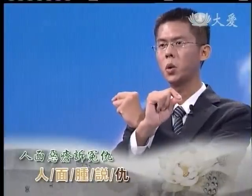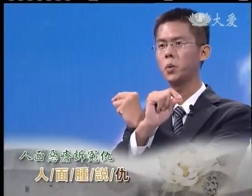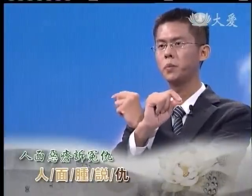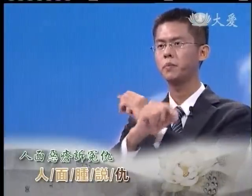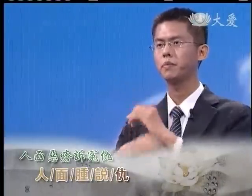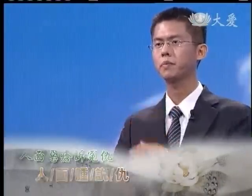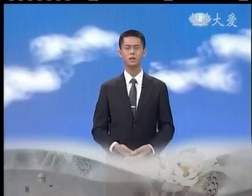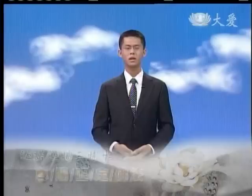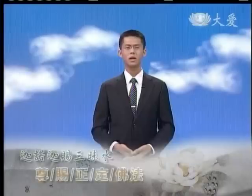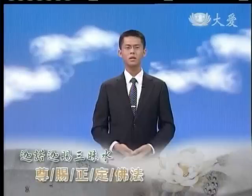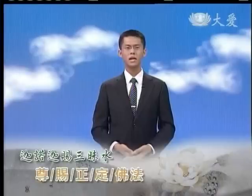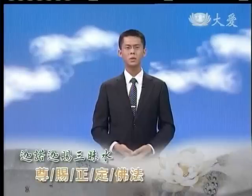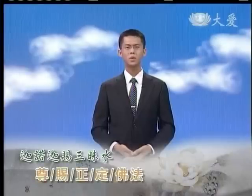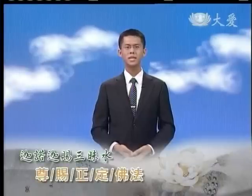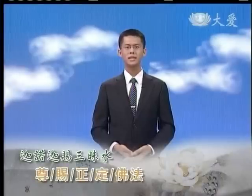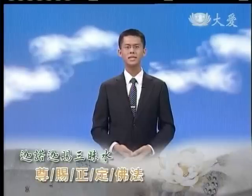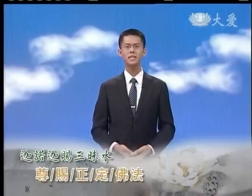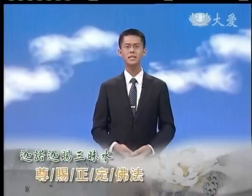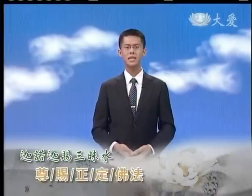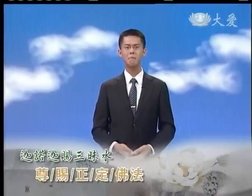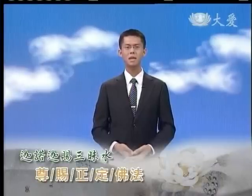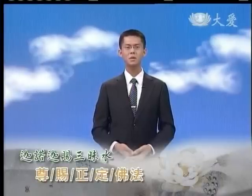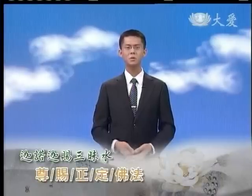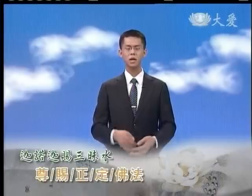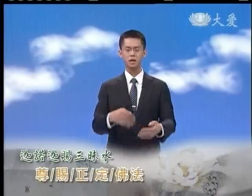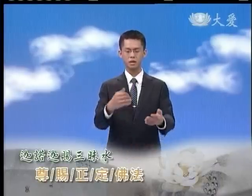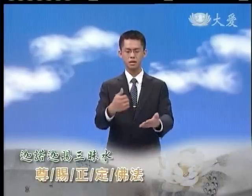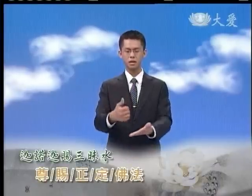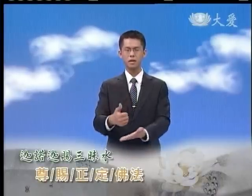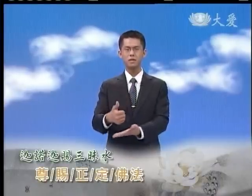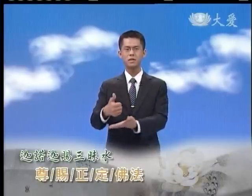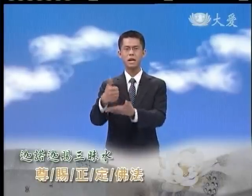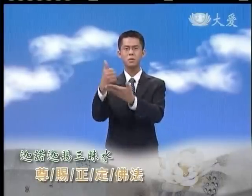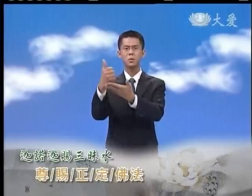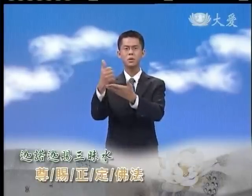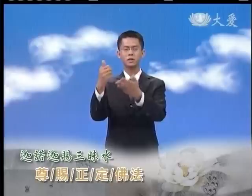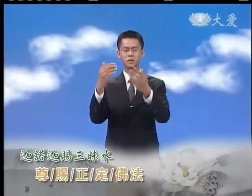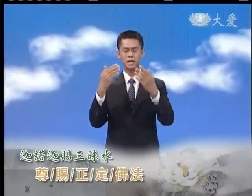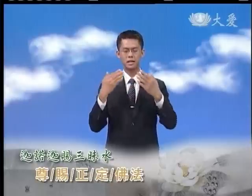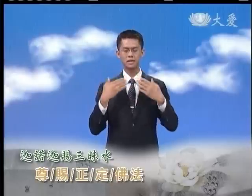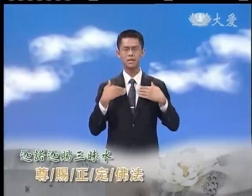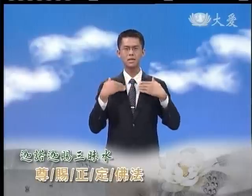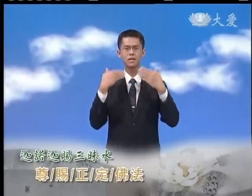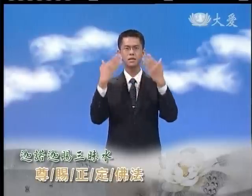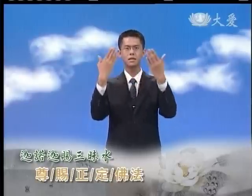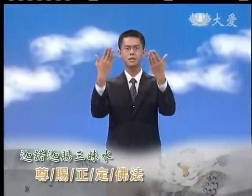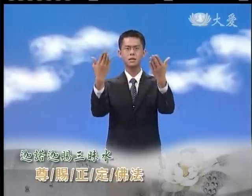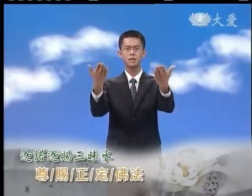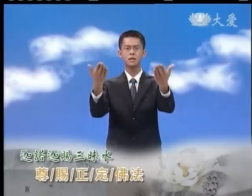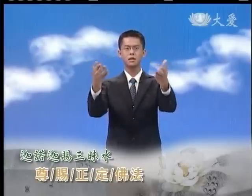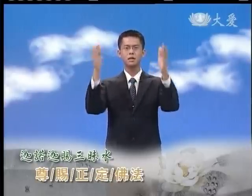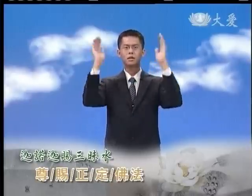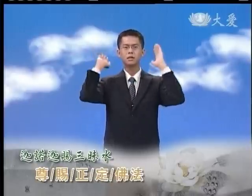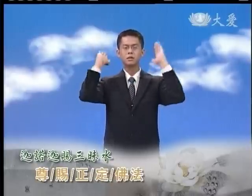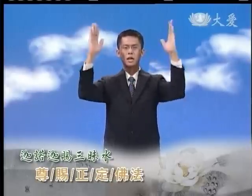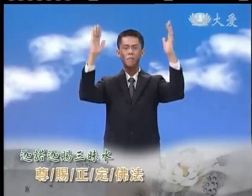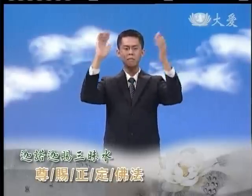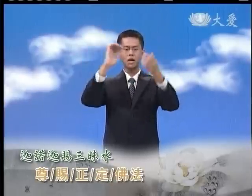仇。迦诺迦次三昧水，迦诺迦次三